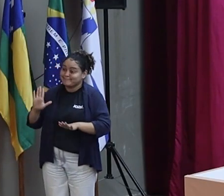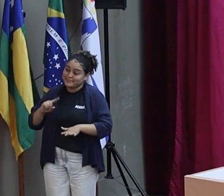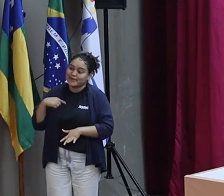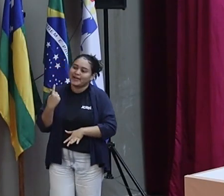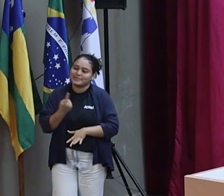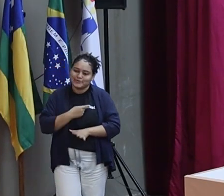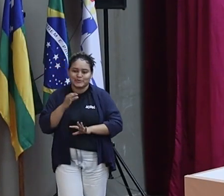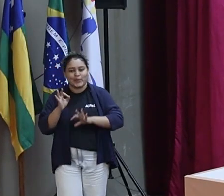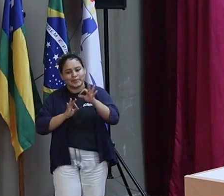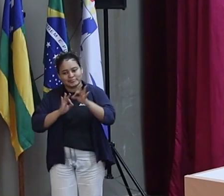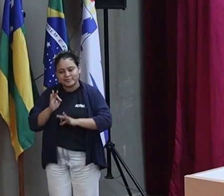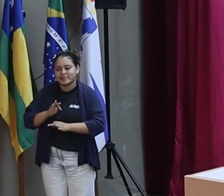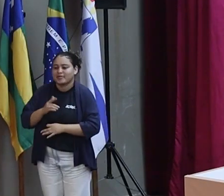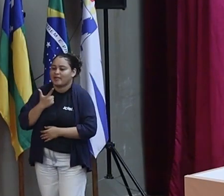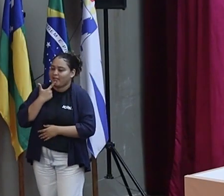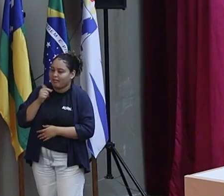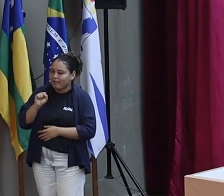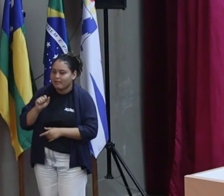Ciências Humanas, Letras e Linguística,